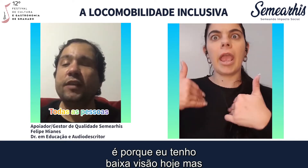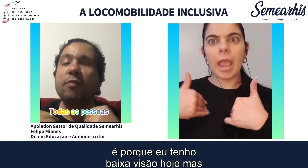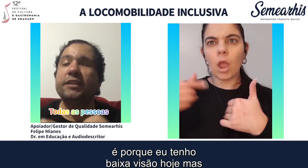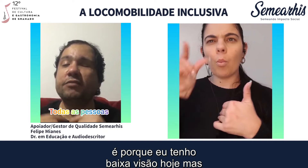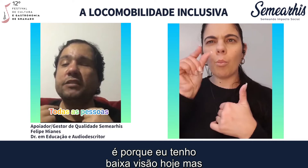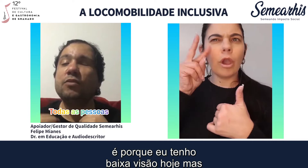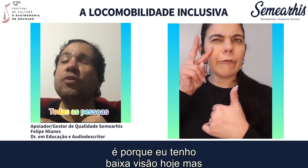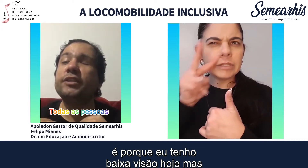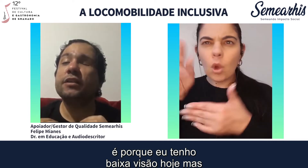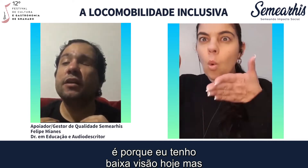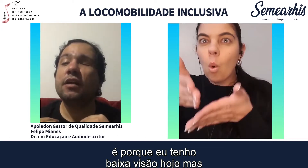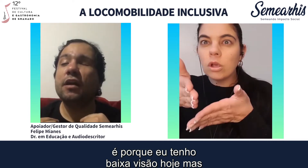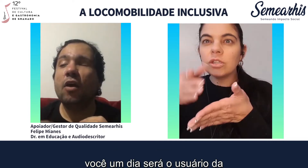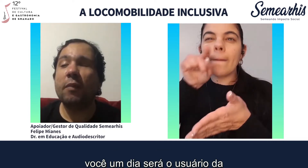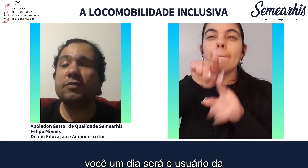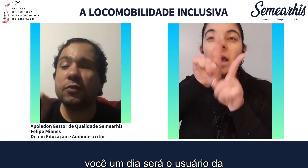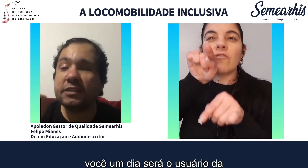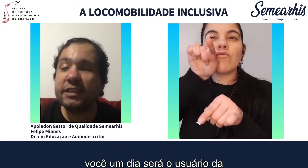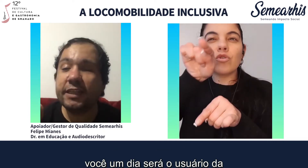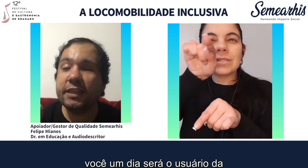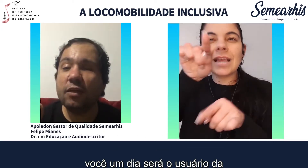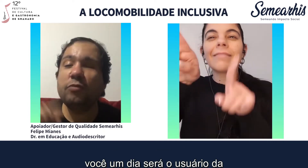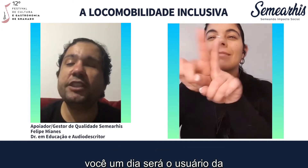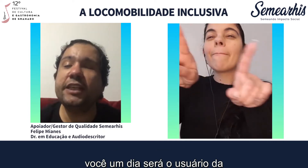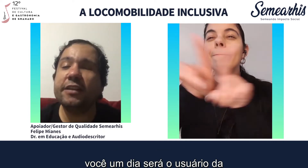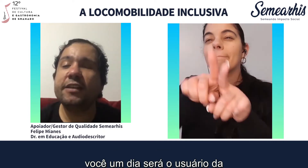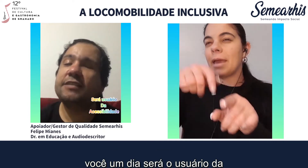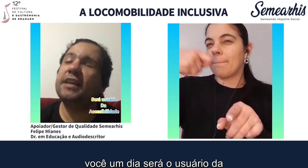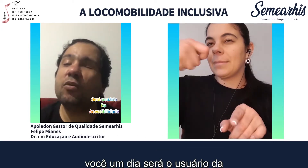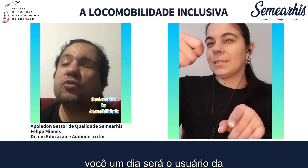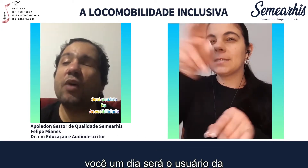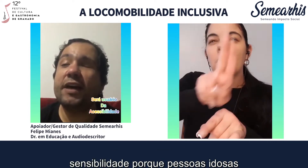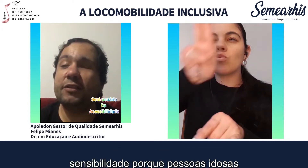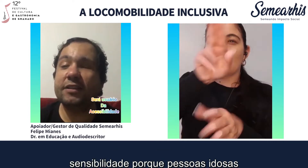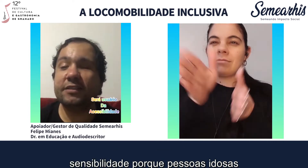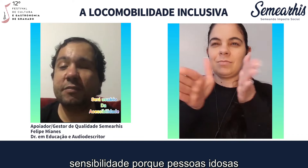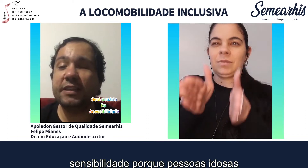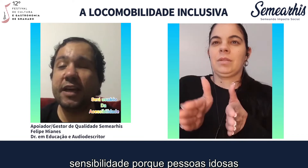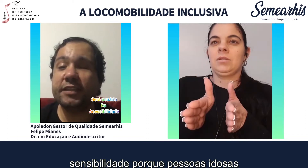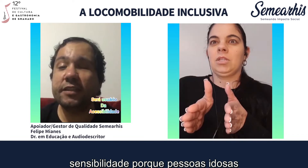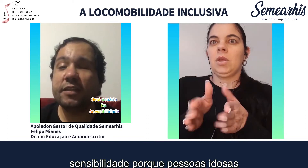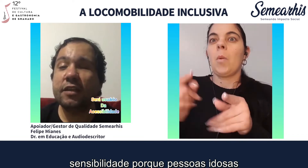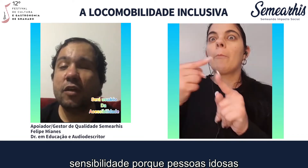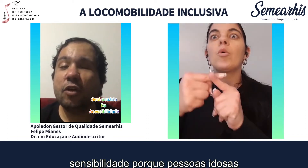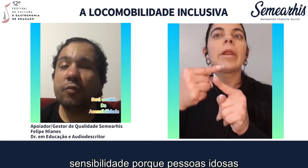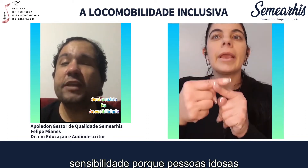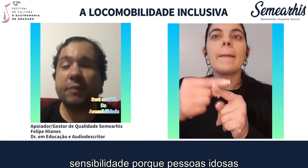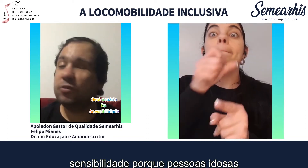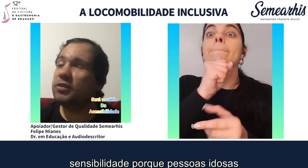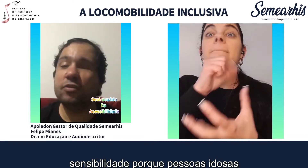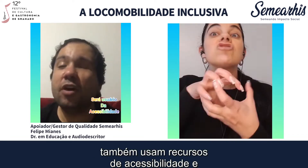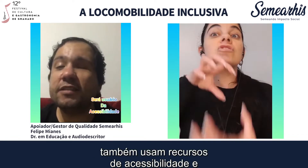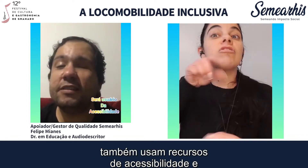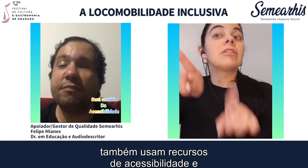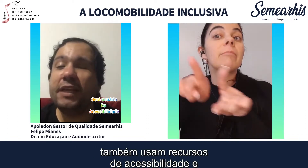eu tenho baixa visão hoje, mas você, um dia, será usuário da acessibilidade. Porque